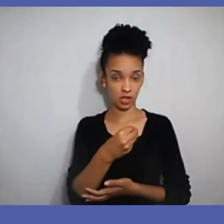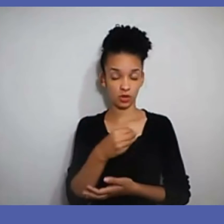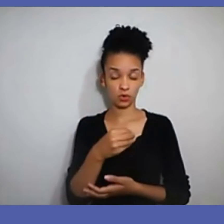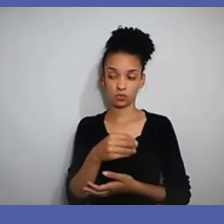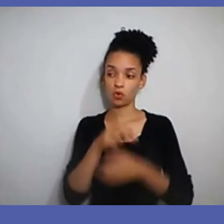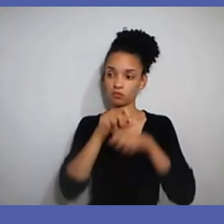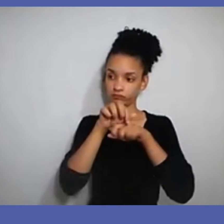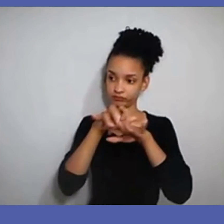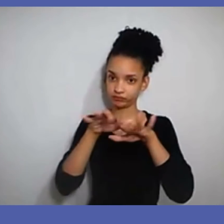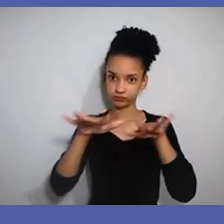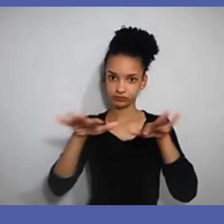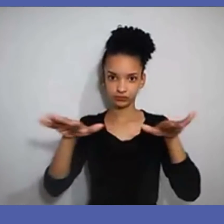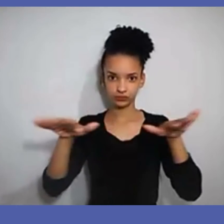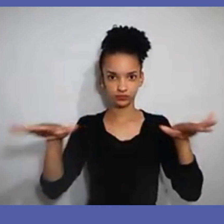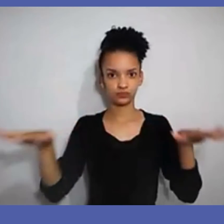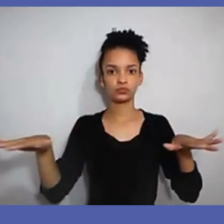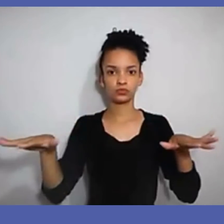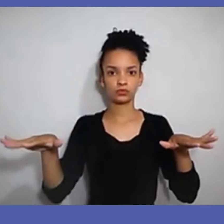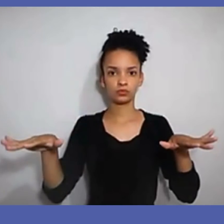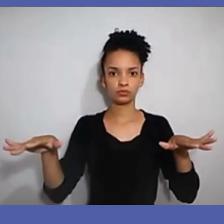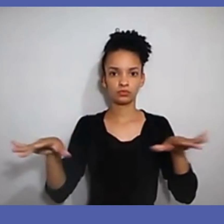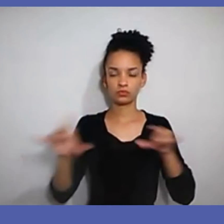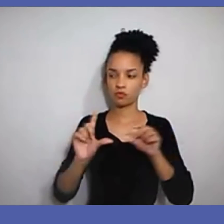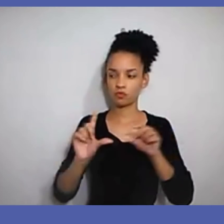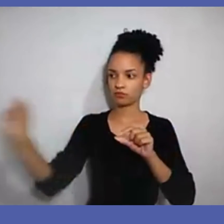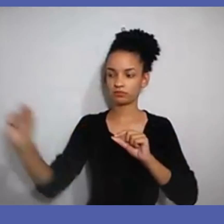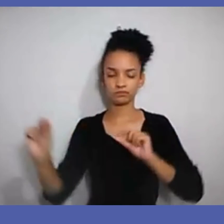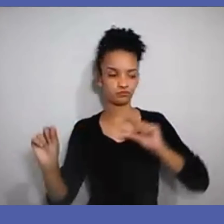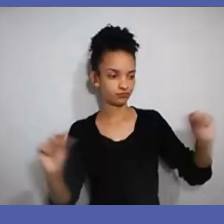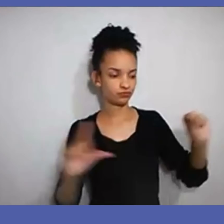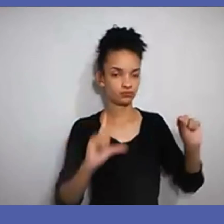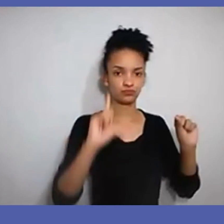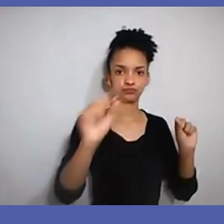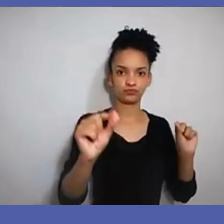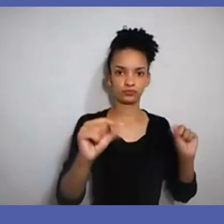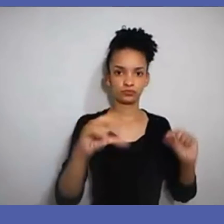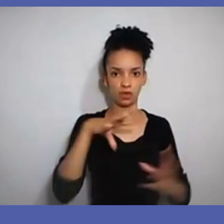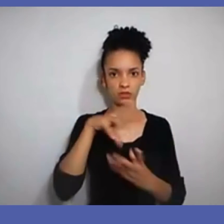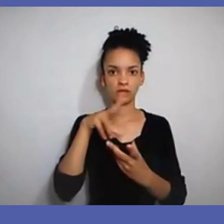né, e houve um